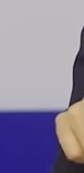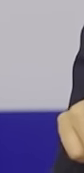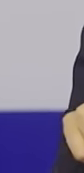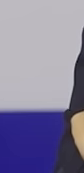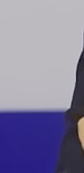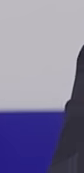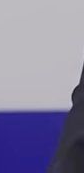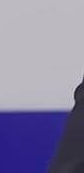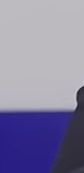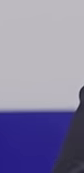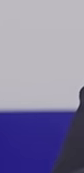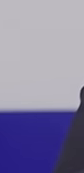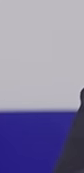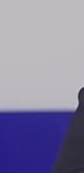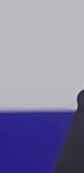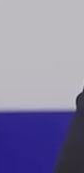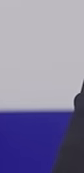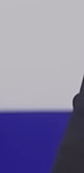경상도